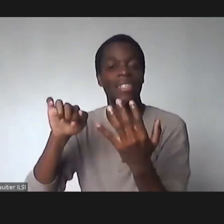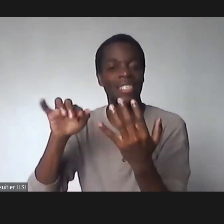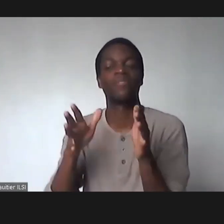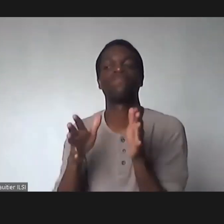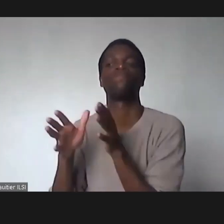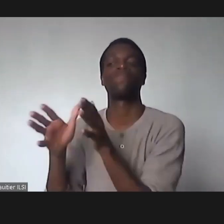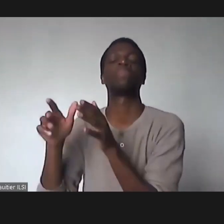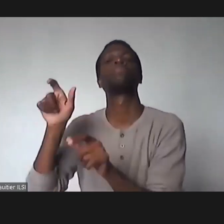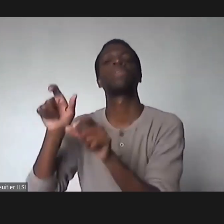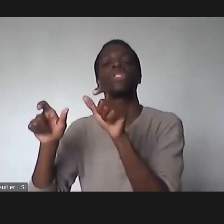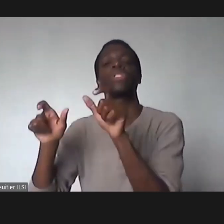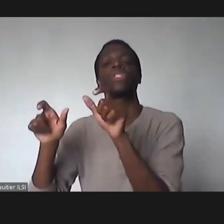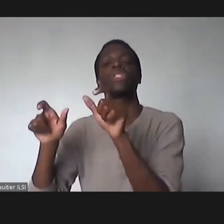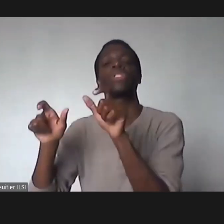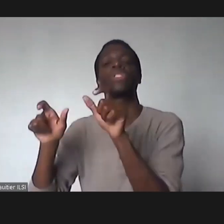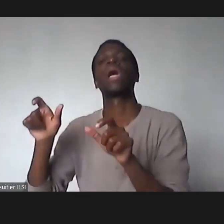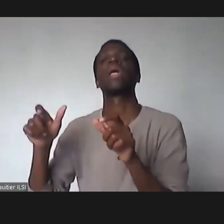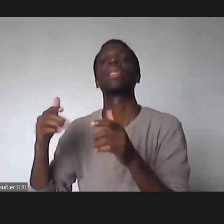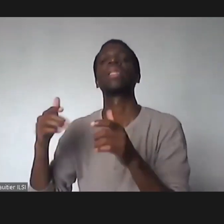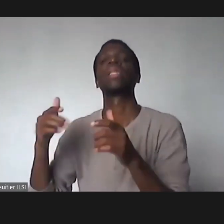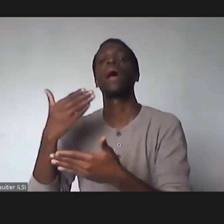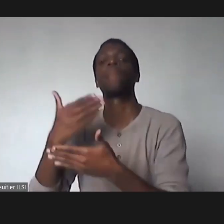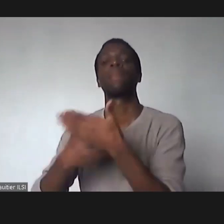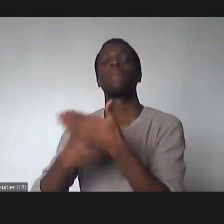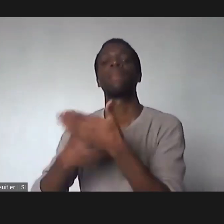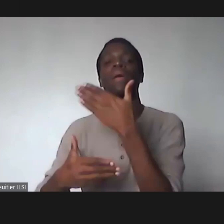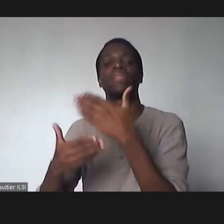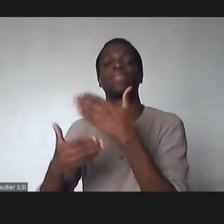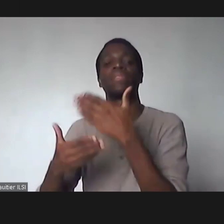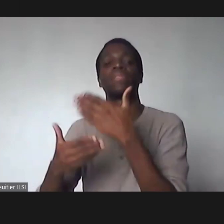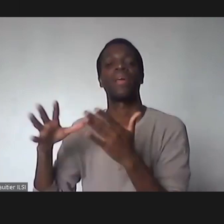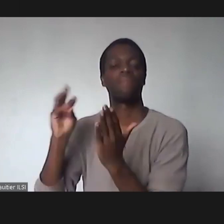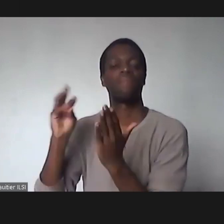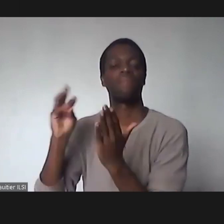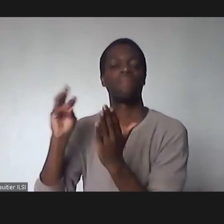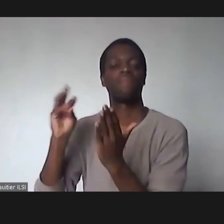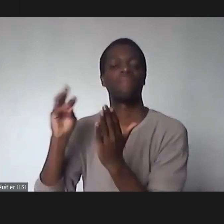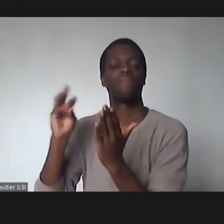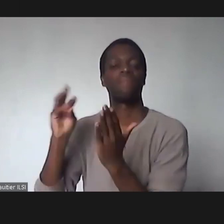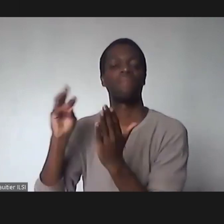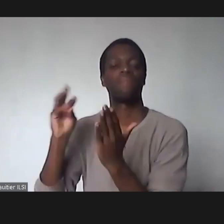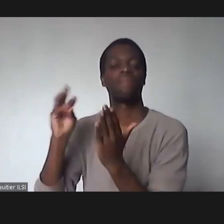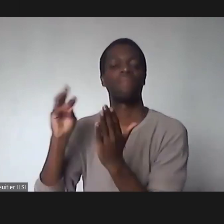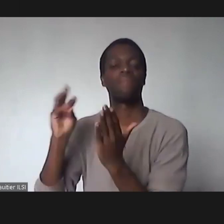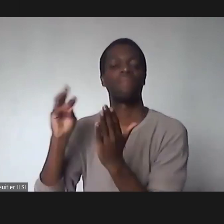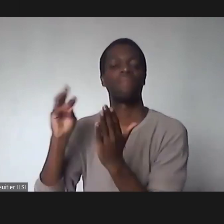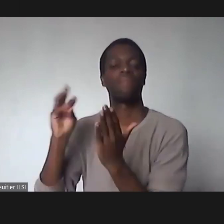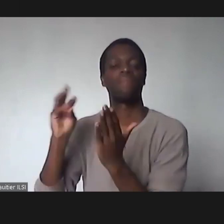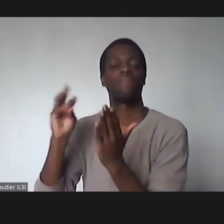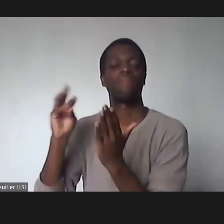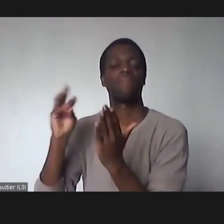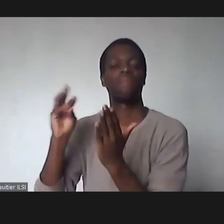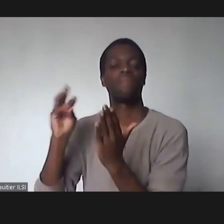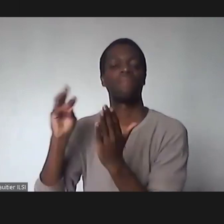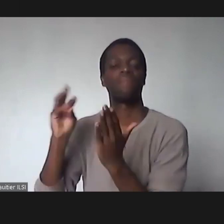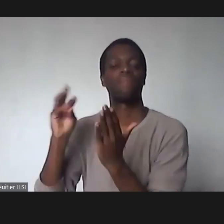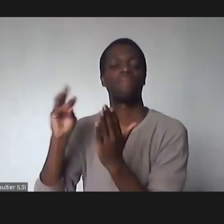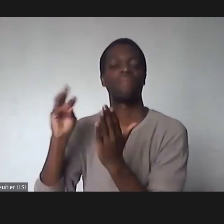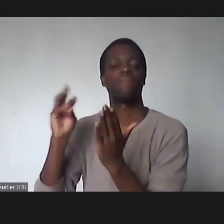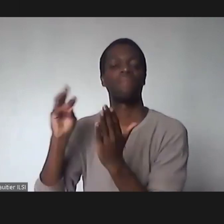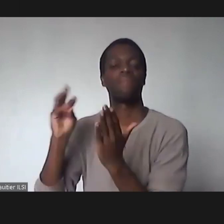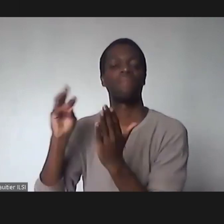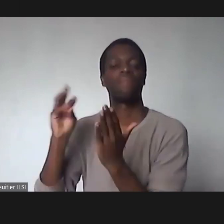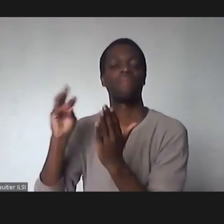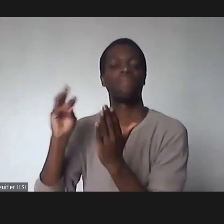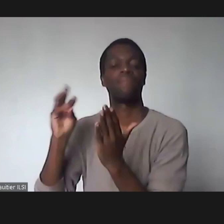censo, también le estamos agregando tres secciones adicionales. Una es que la información que tenemos